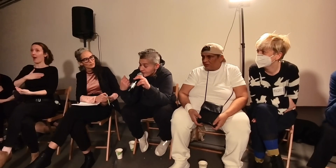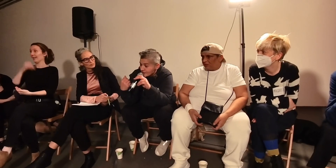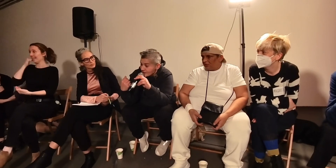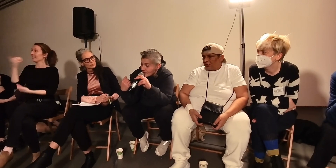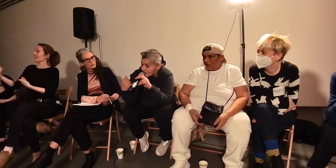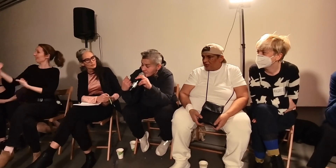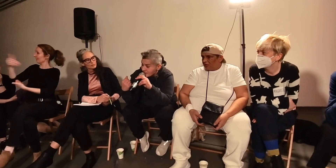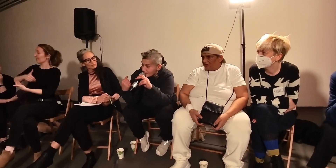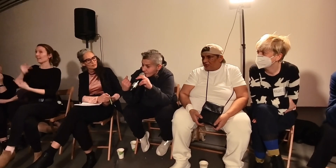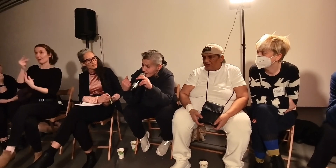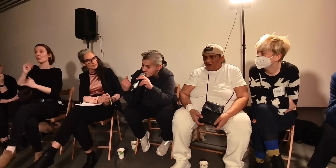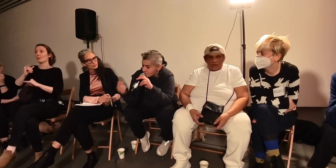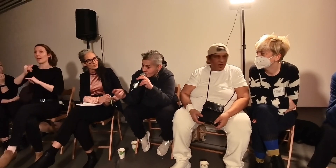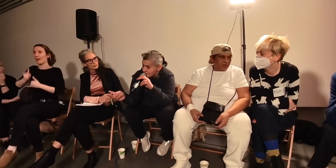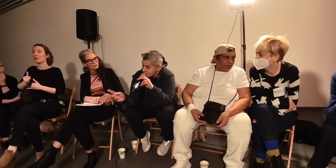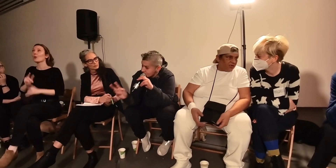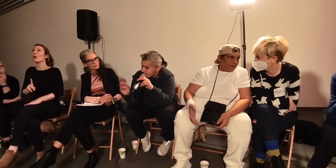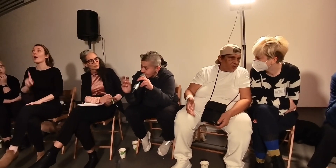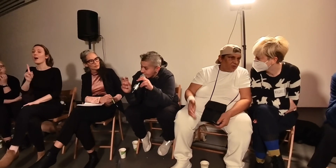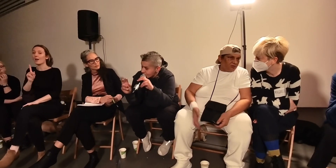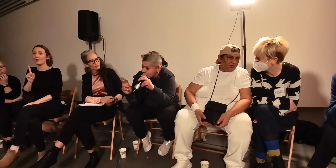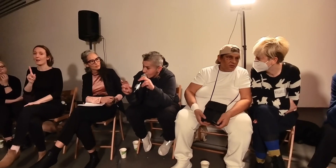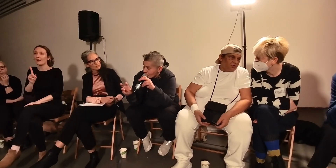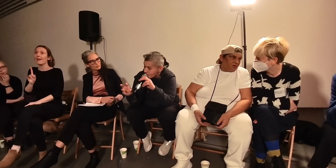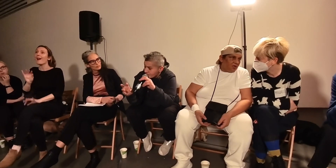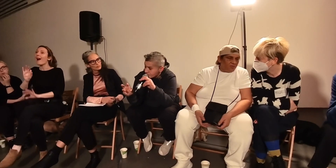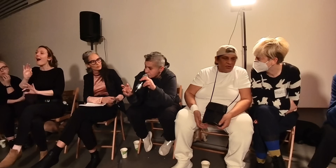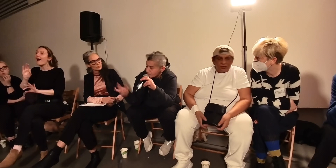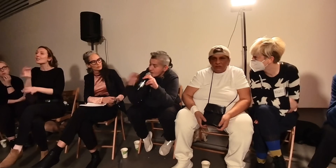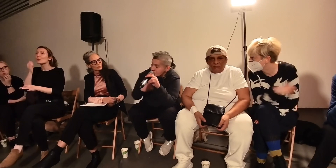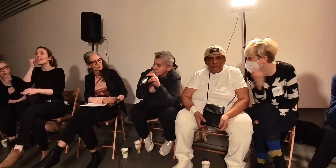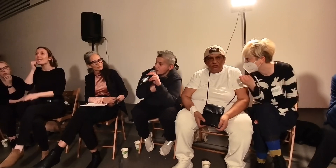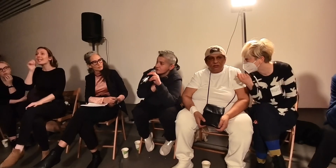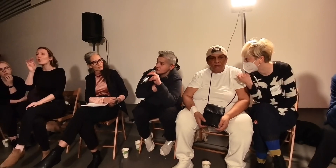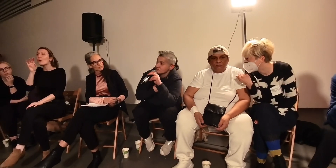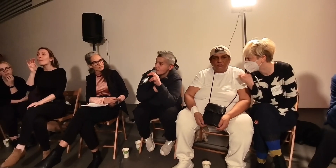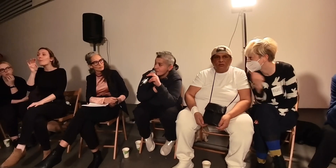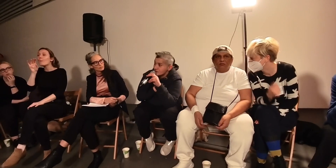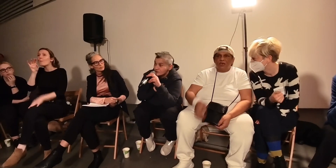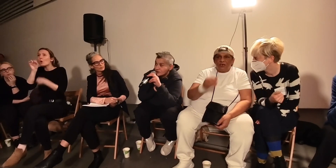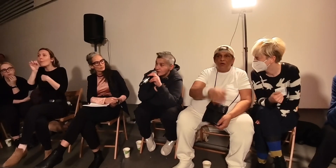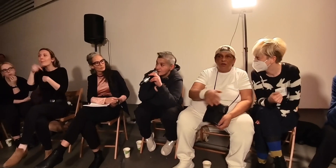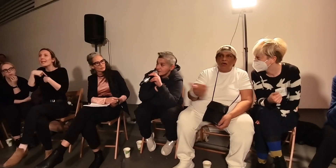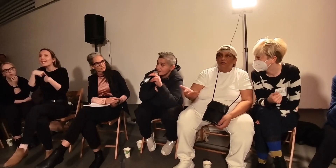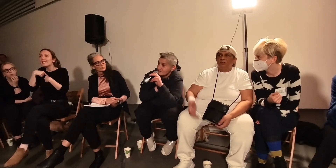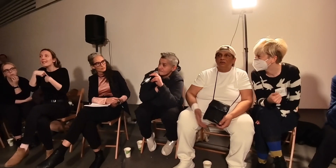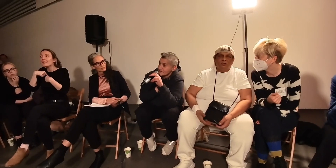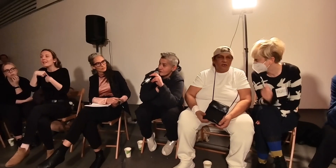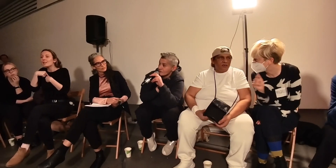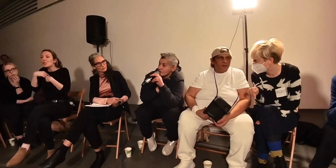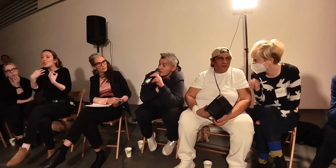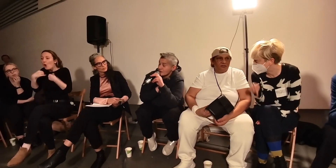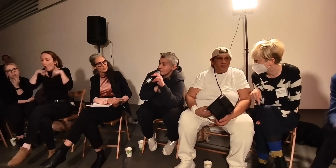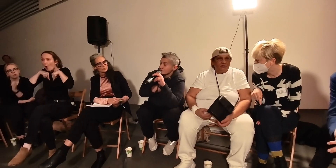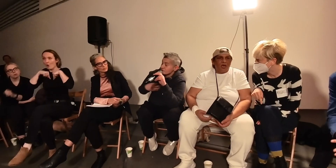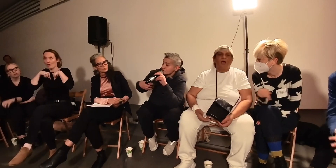ale aby jako aspoň chvilinku pochopili, co v nás je, když my máme jít do té galerie,